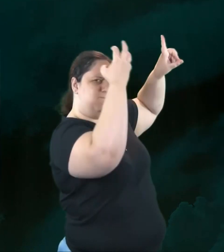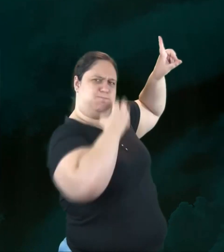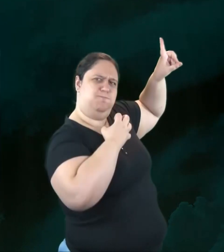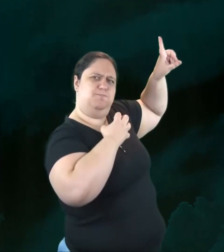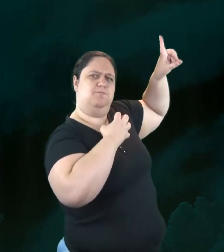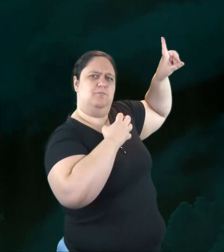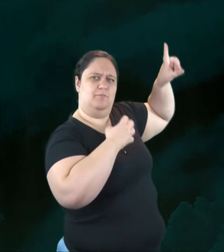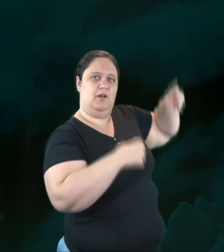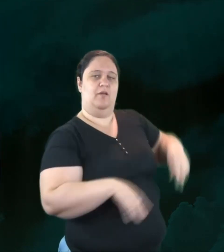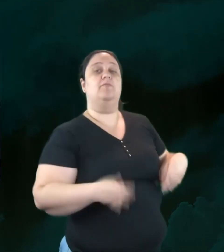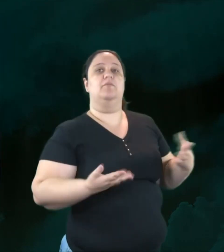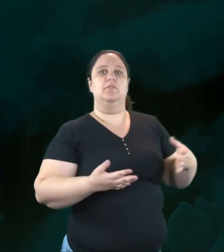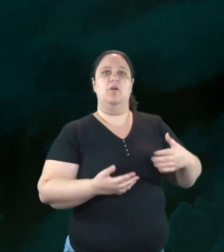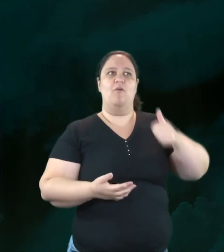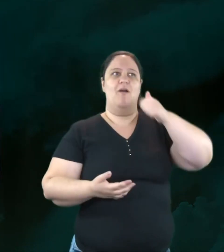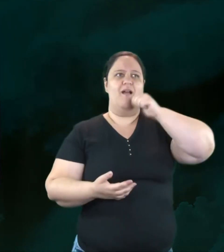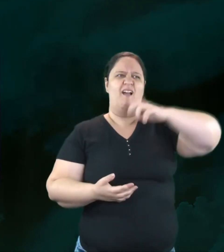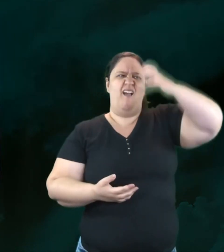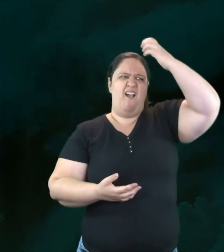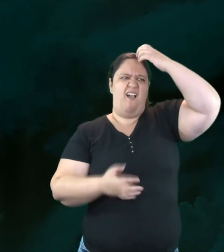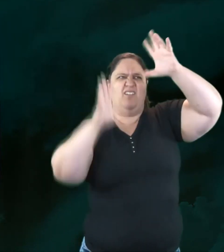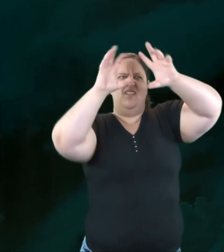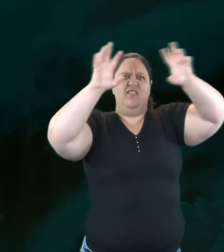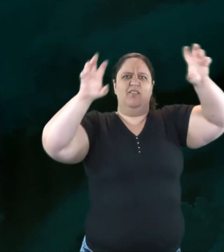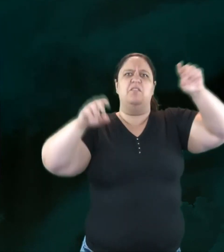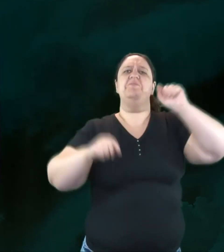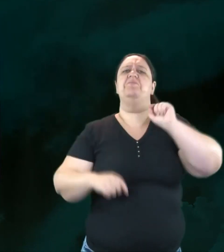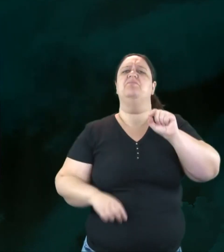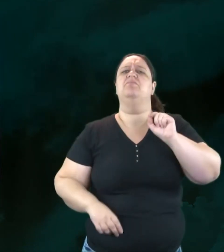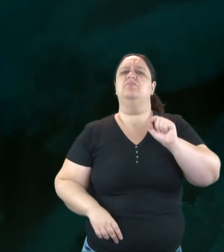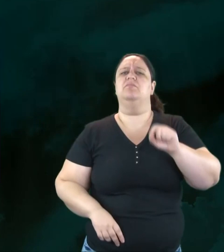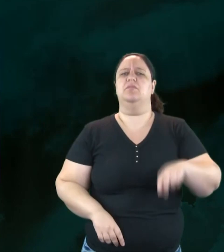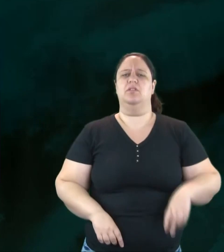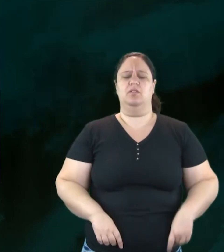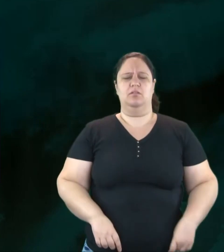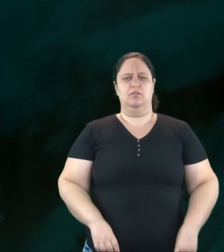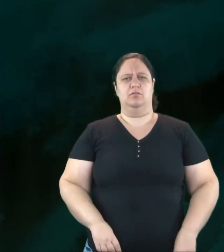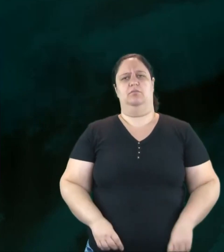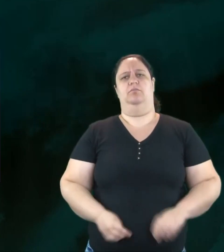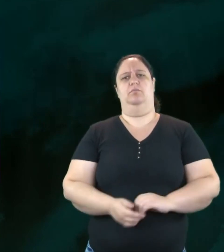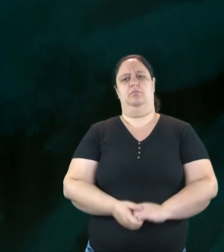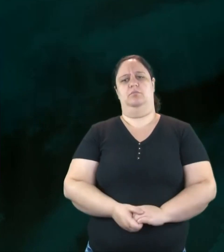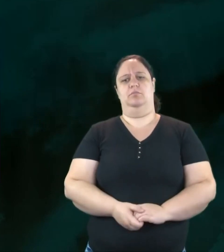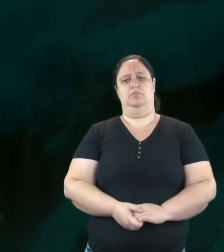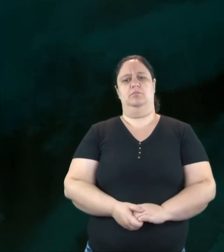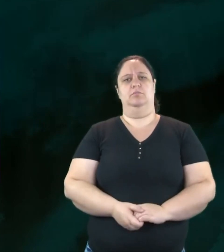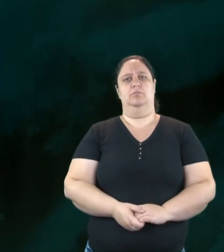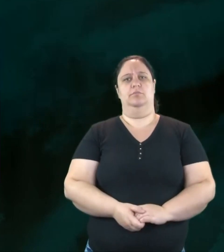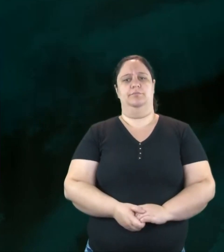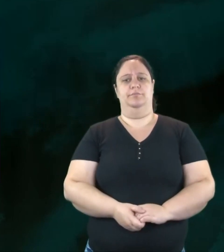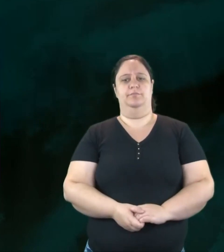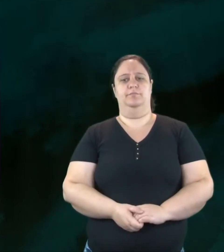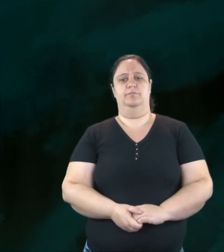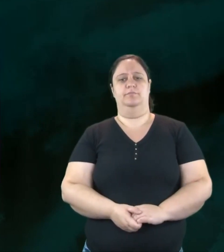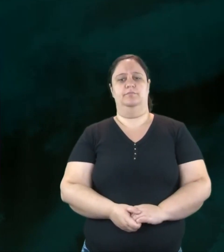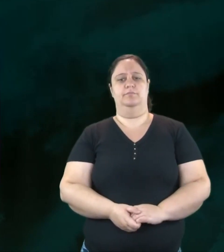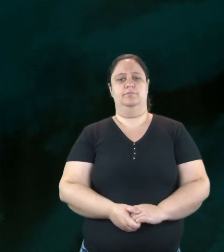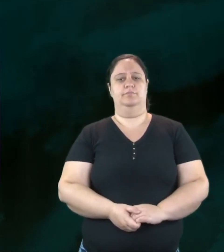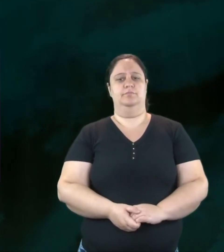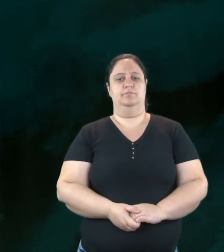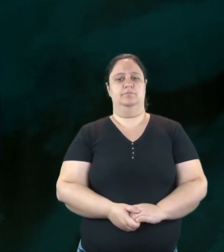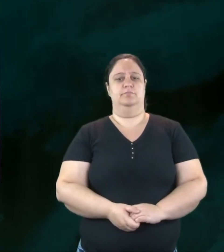quem é essa rainha dos céus? Essa rainha dos céus era o